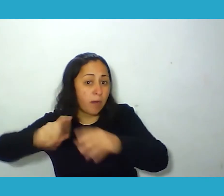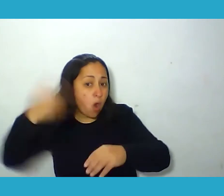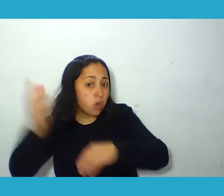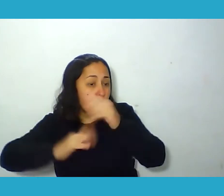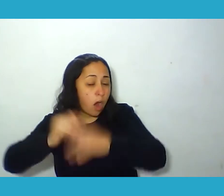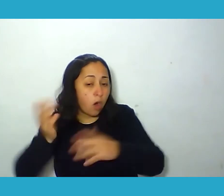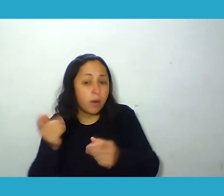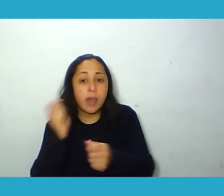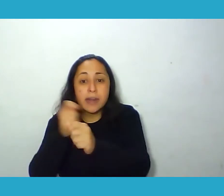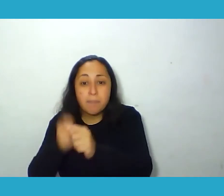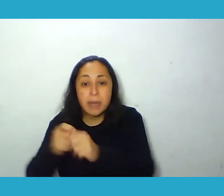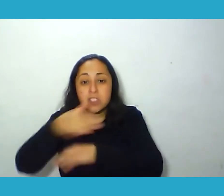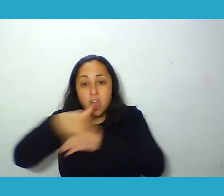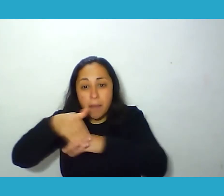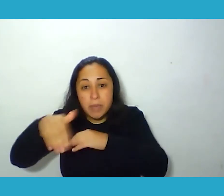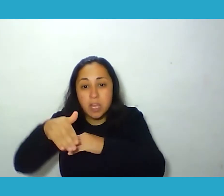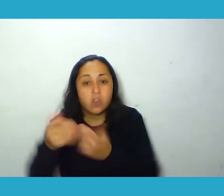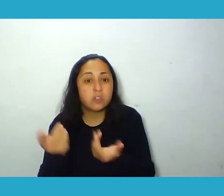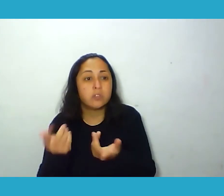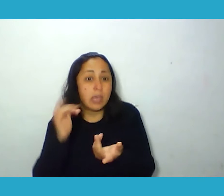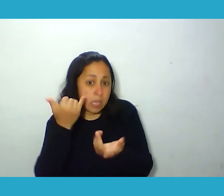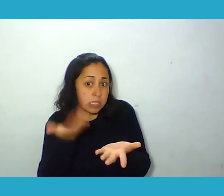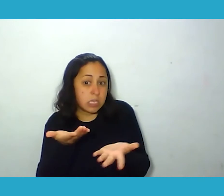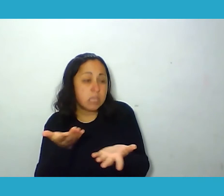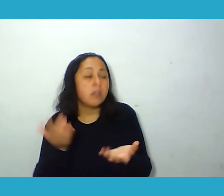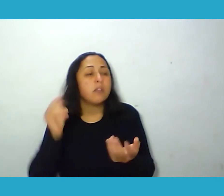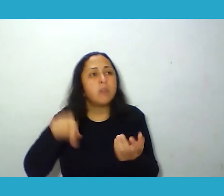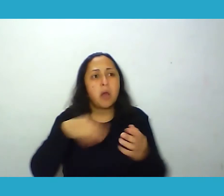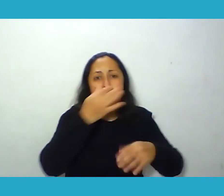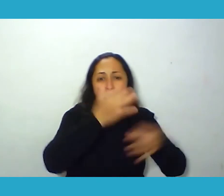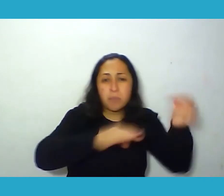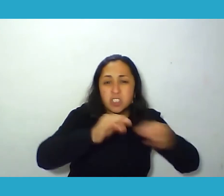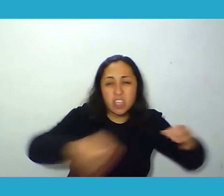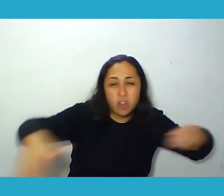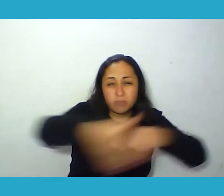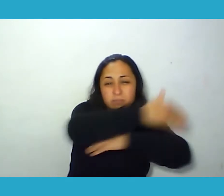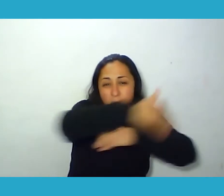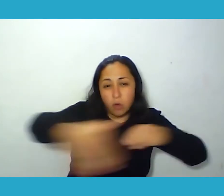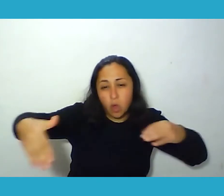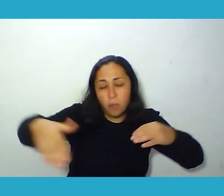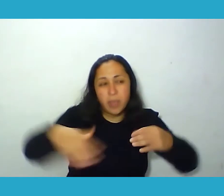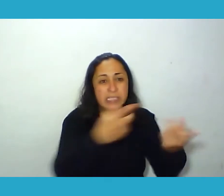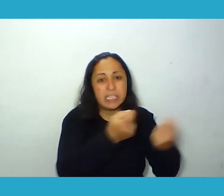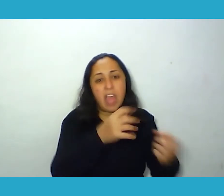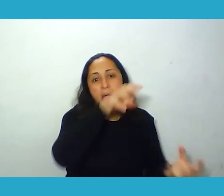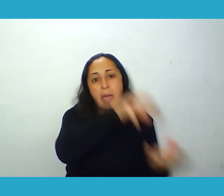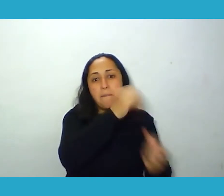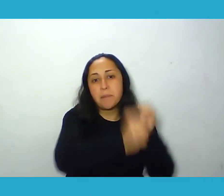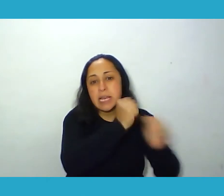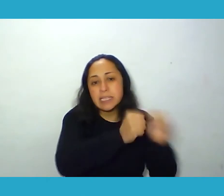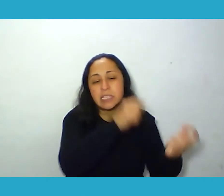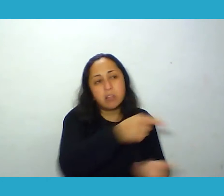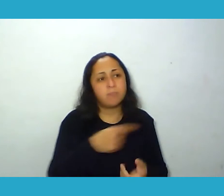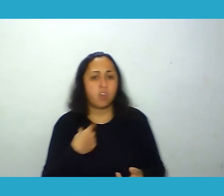caso de la construcción y reparación de los caminos internos. Con el proyecto de autovía se benefician unos pocos y grandes empresas, a costa de